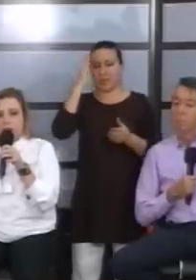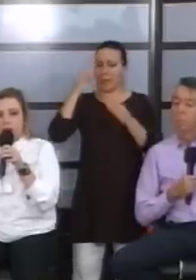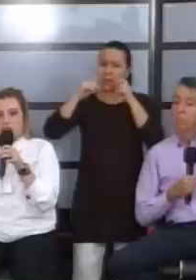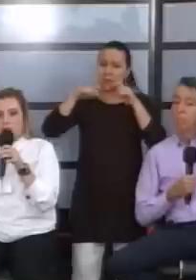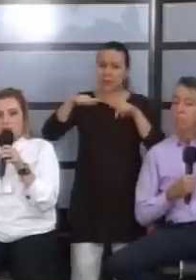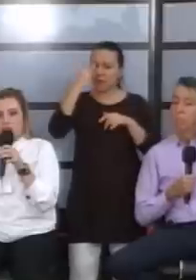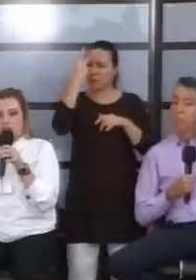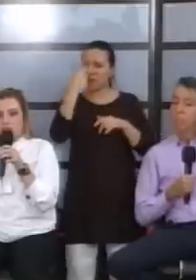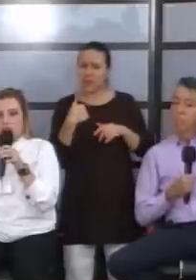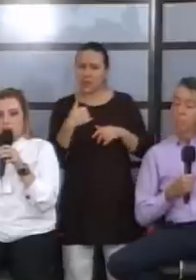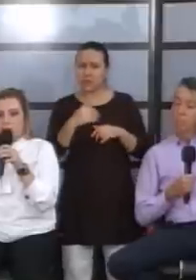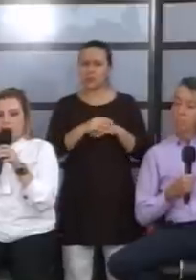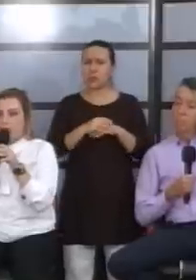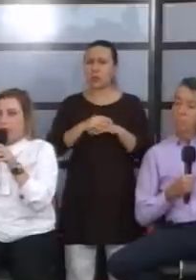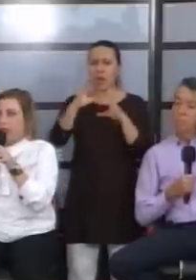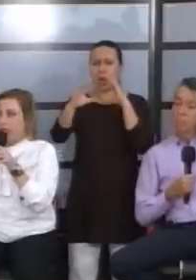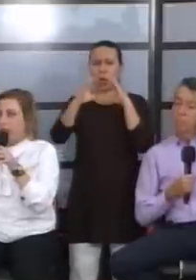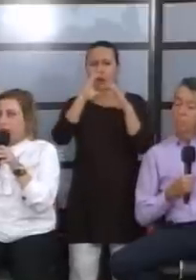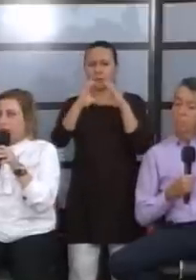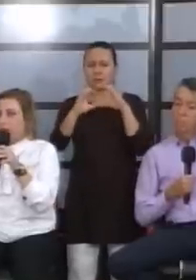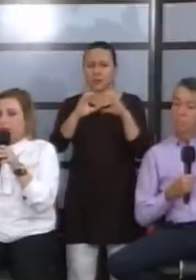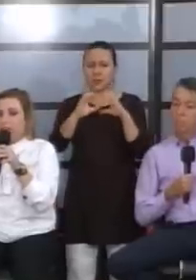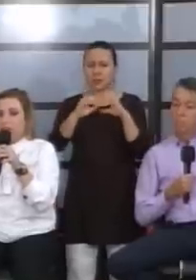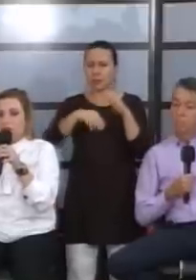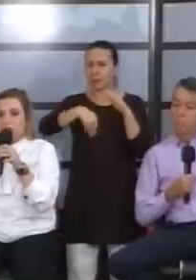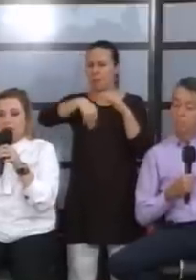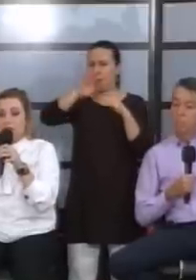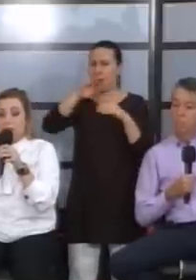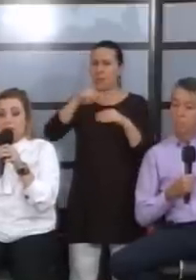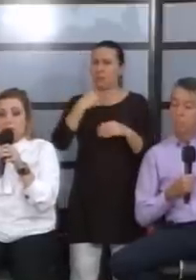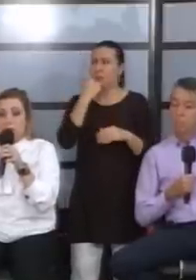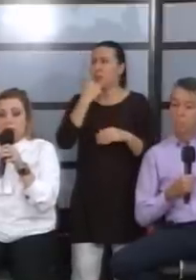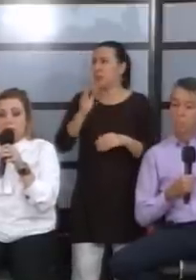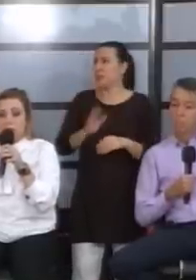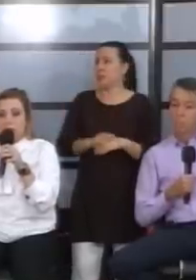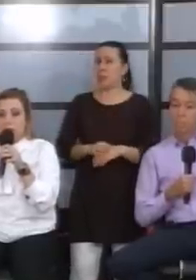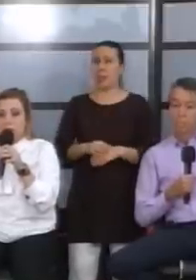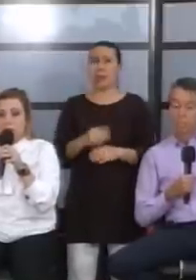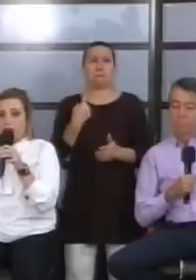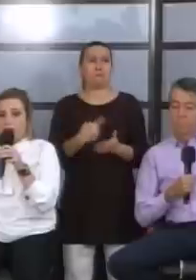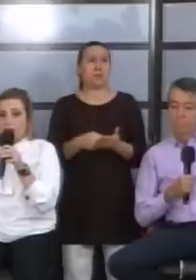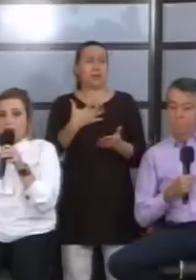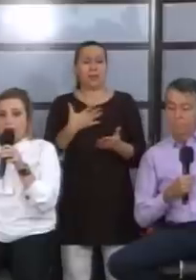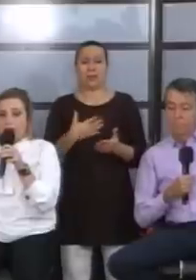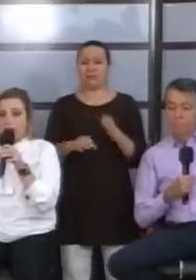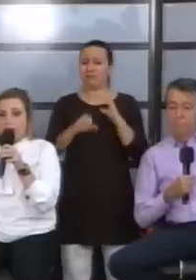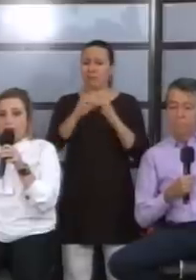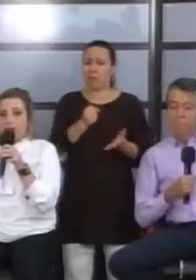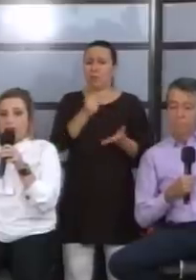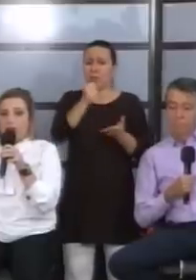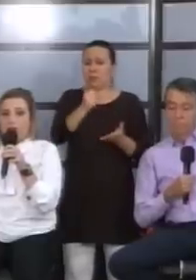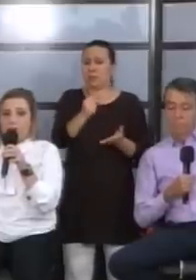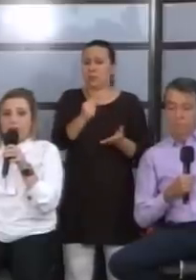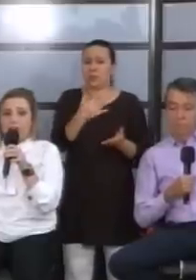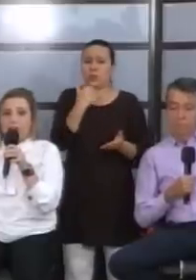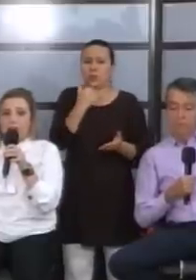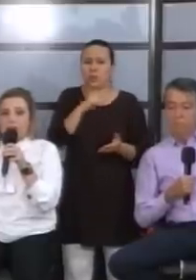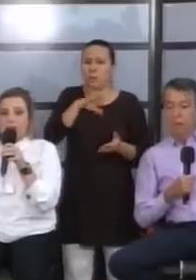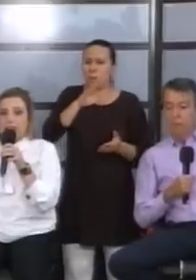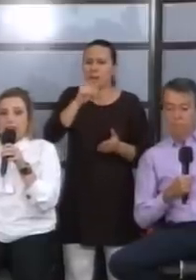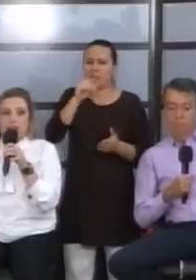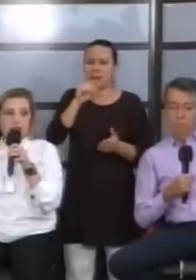los medios de comunicación, invierte más de 1.000, no sé, el presupuesto de comunicaciones dicen que está alrededor de